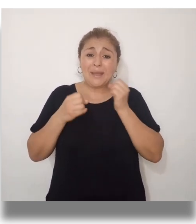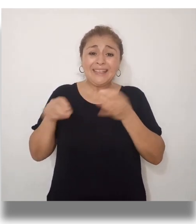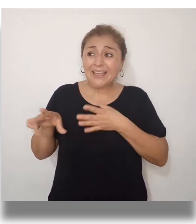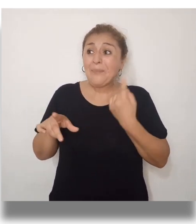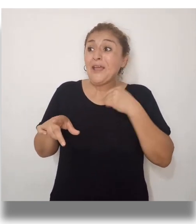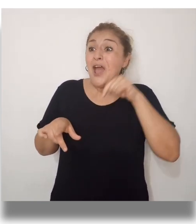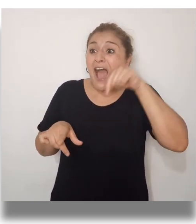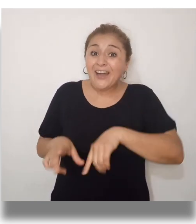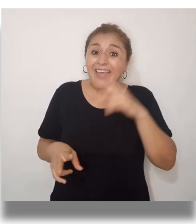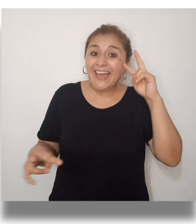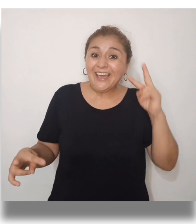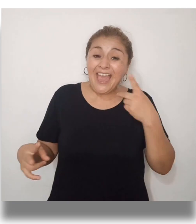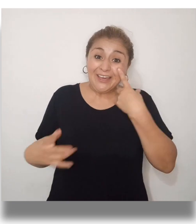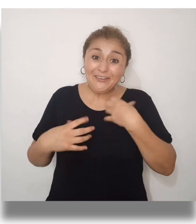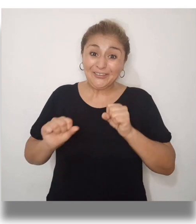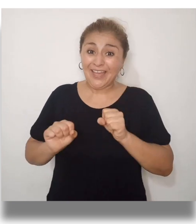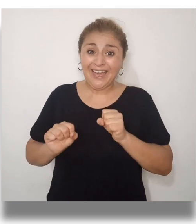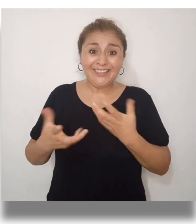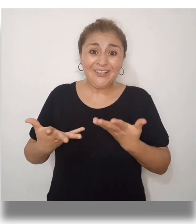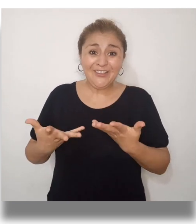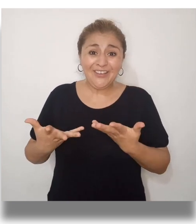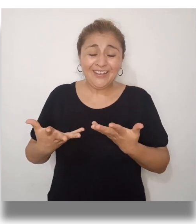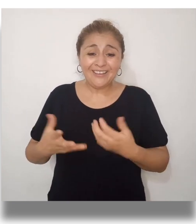y es hallado